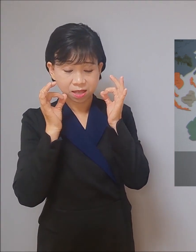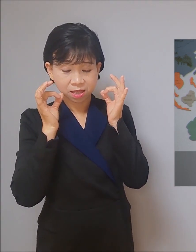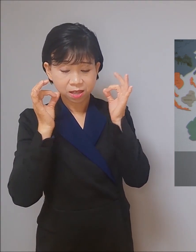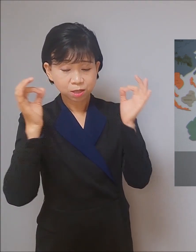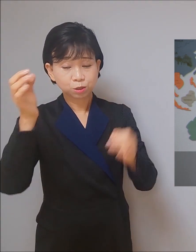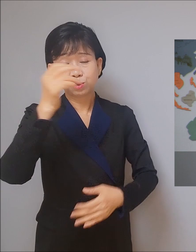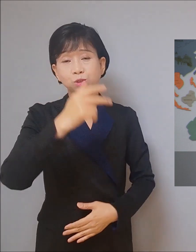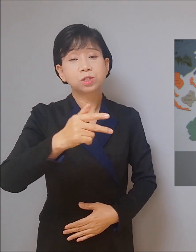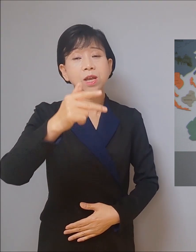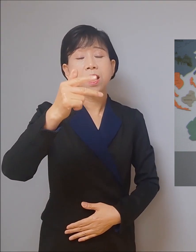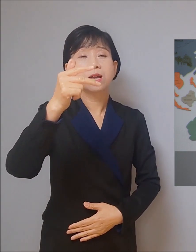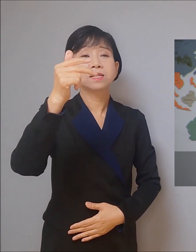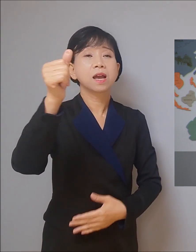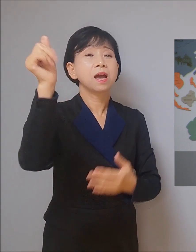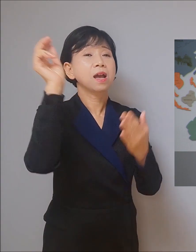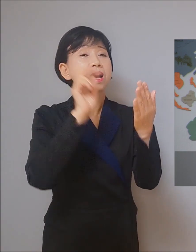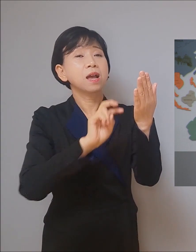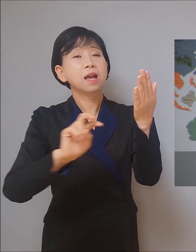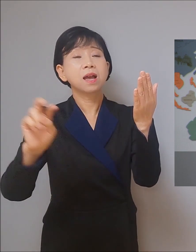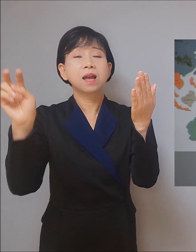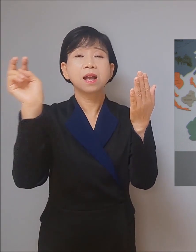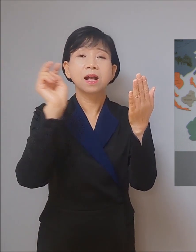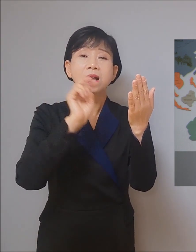다해 주